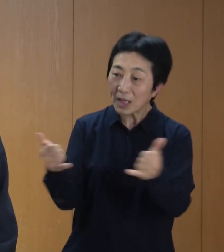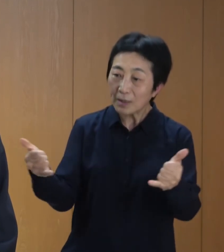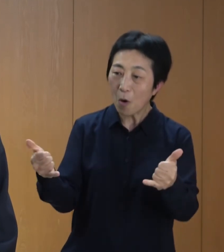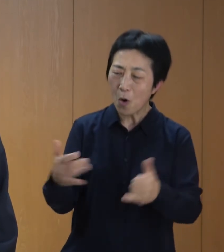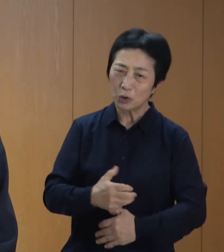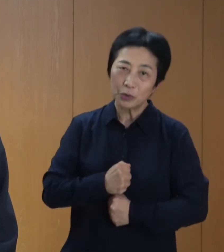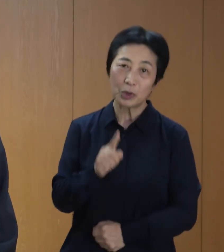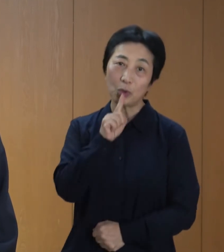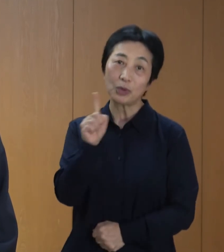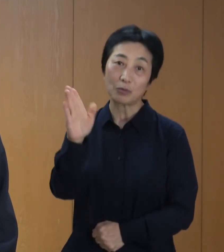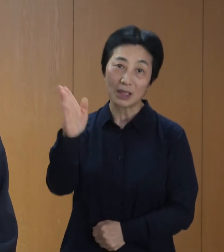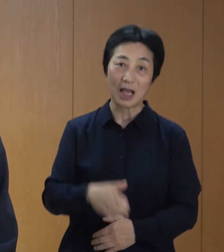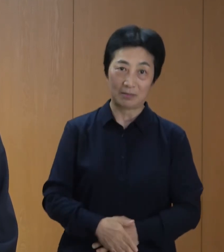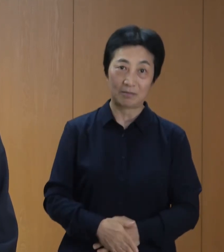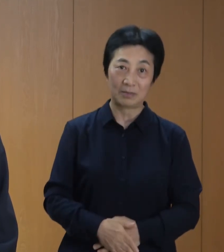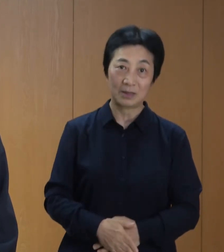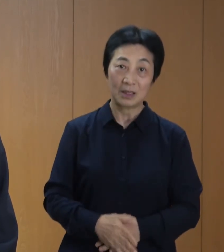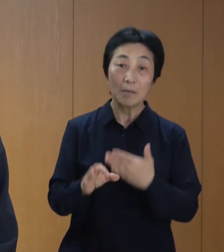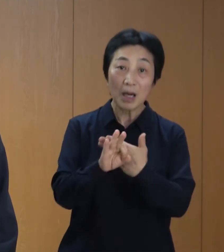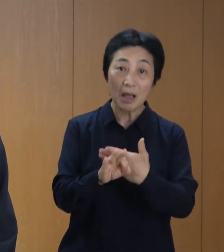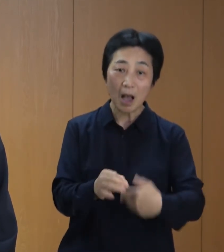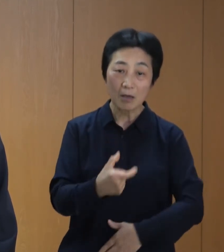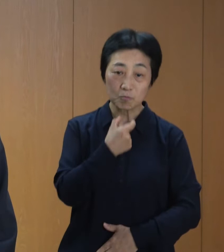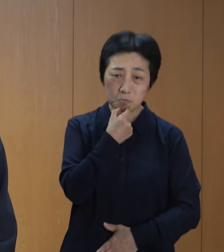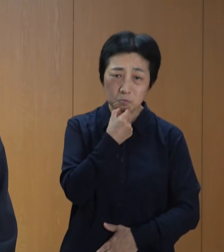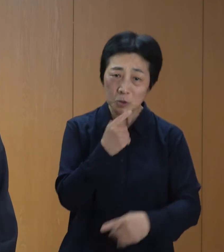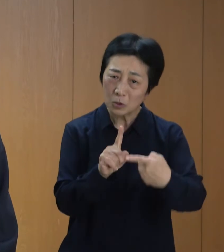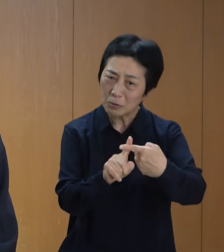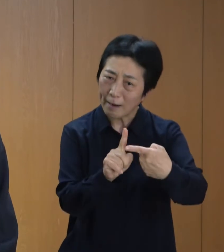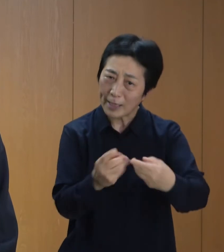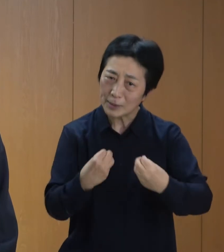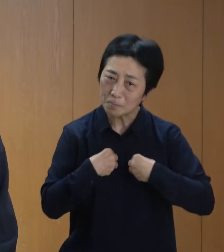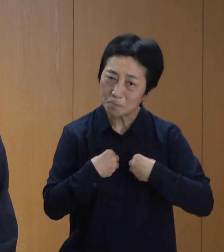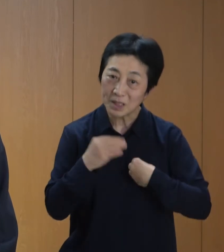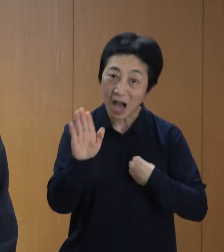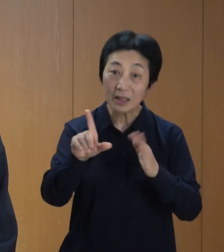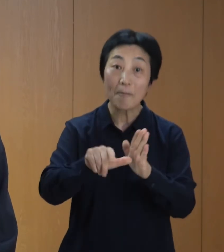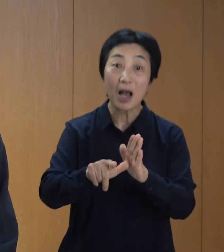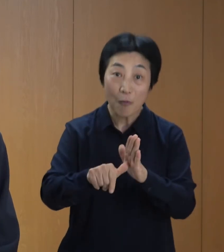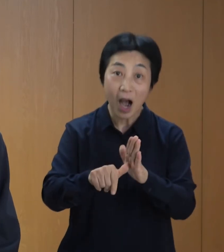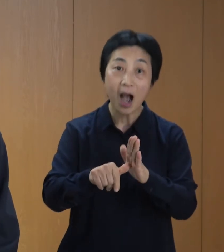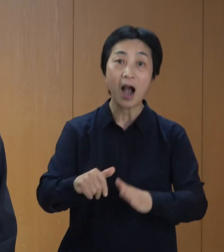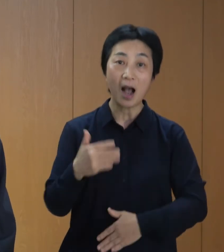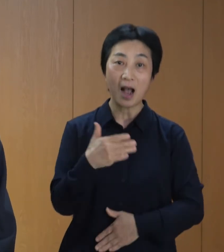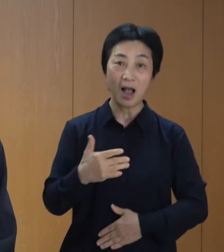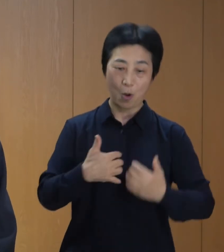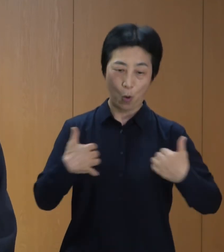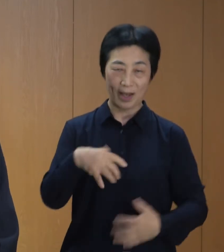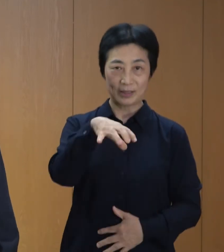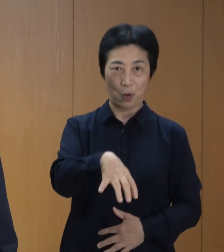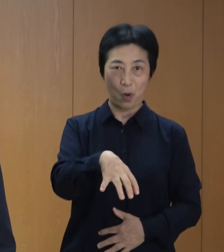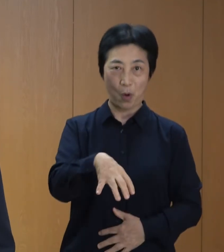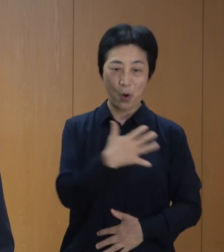疑われる事案が発生した場合は、速やかに健康保険事務所や保健所に連